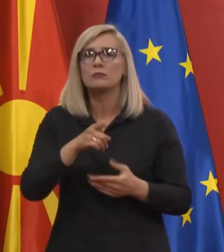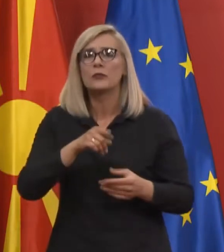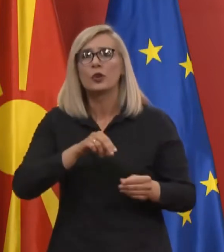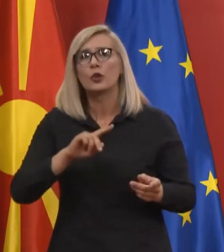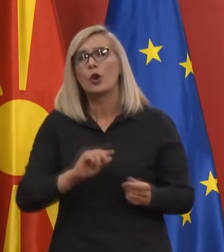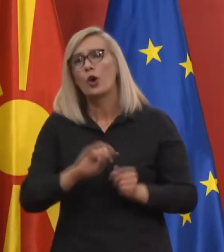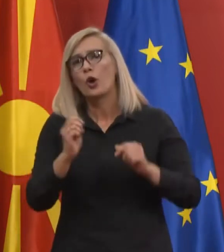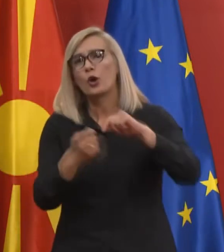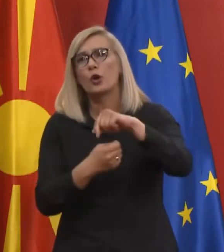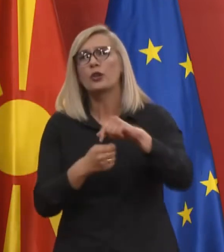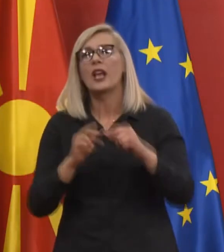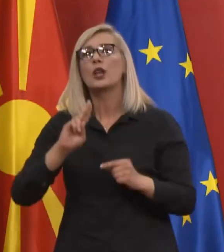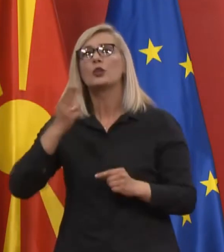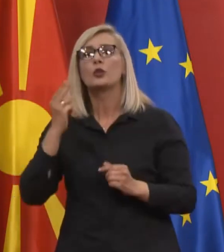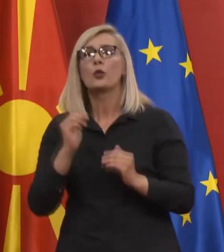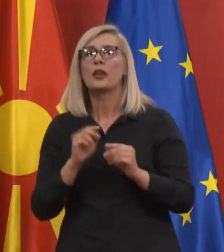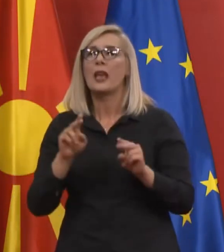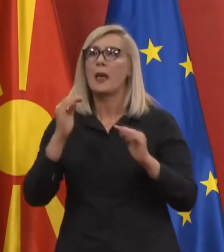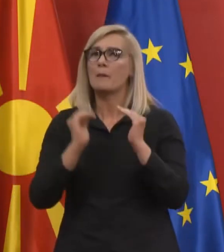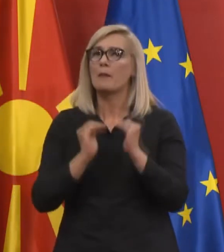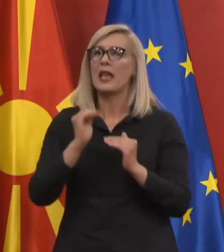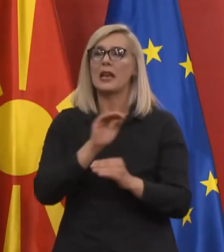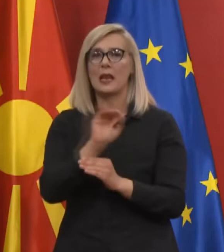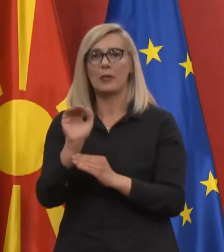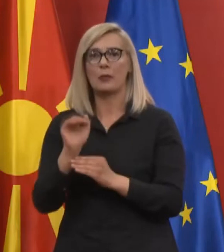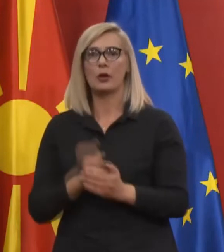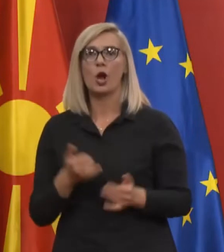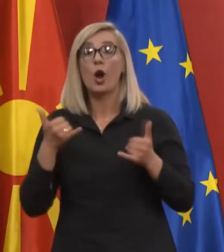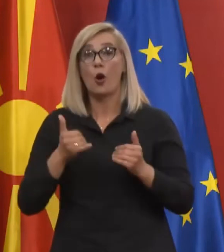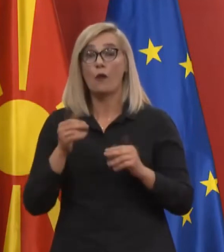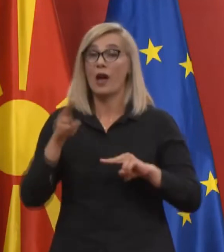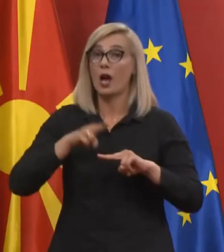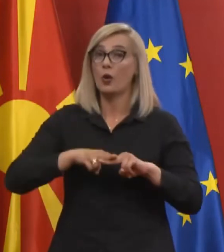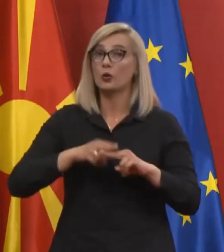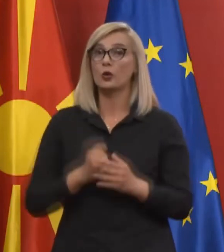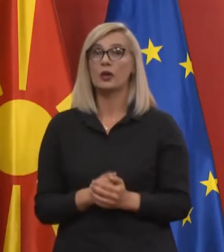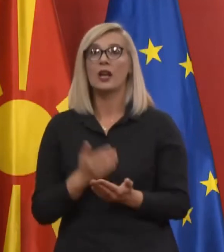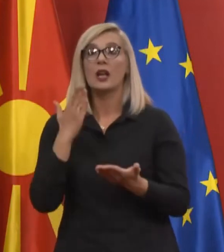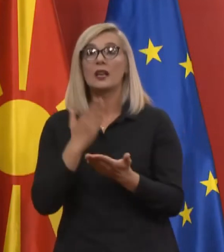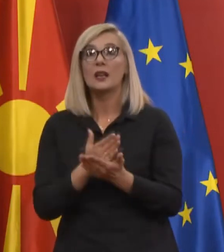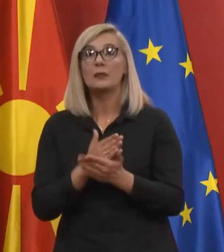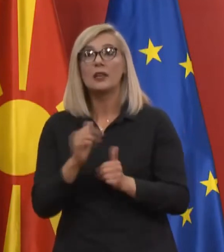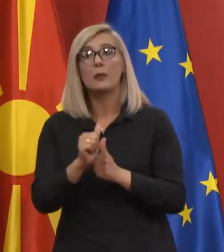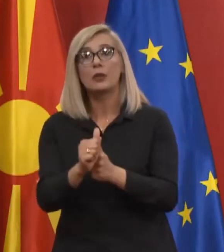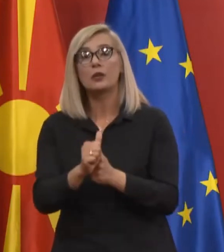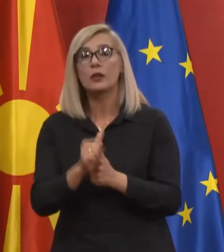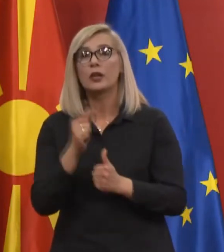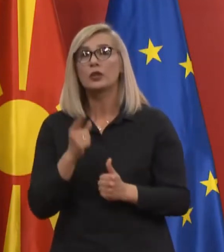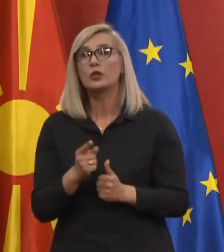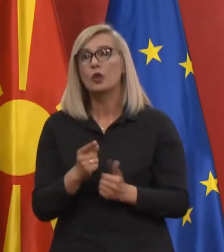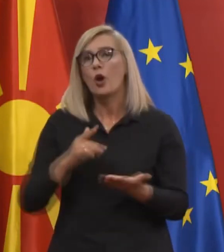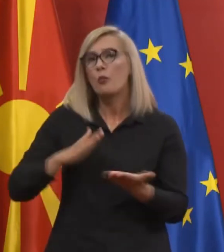me rotacione dhe masa tjera të ndryshme dhe rekomandime. Dhe ky vendim do të jetë